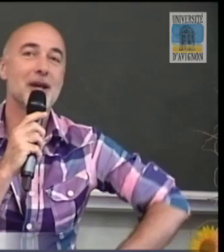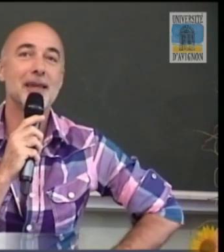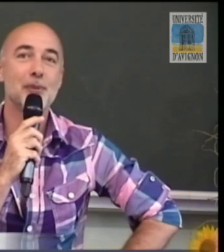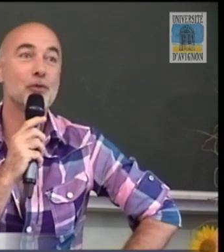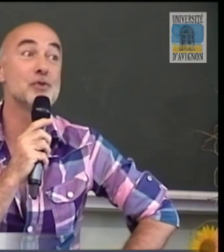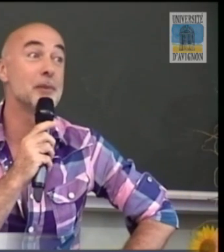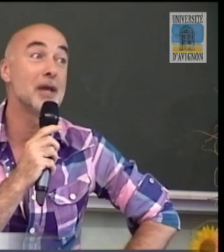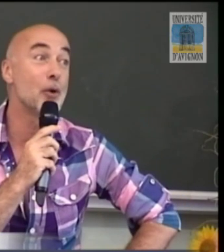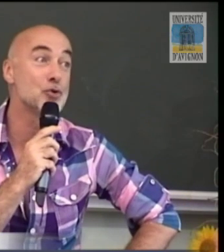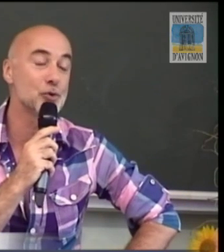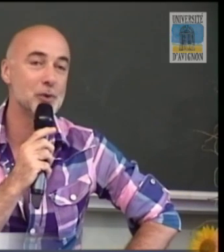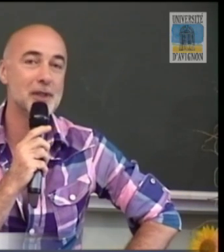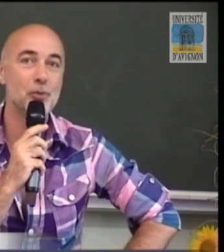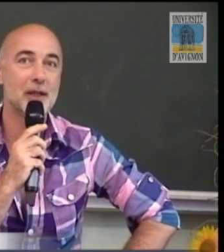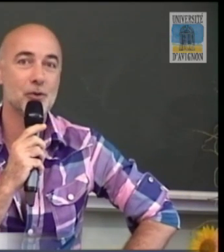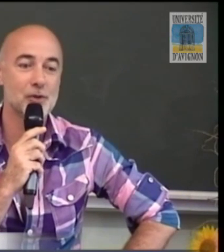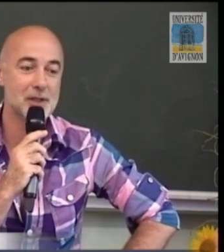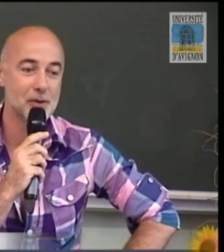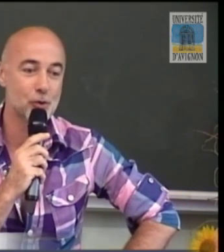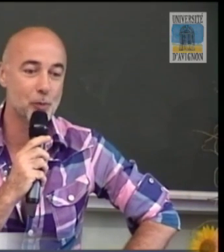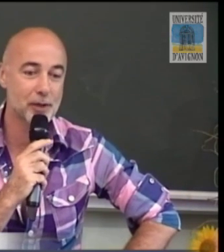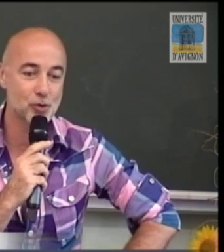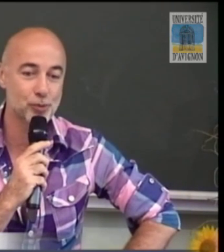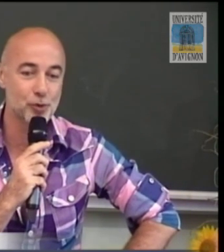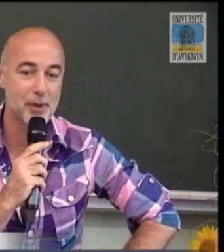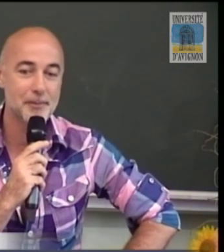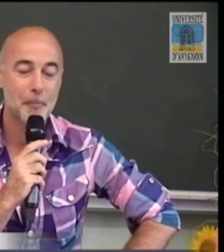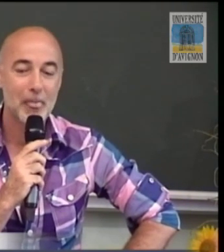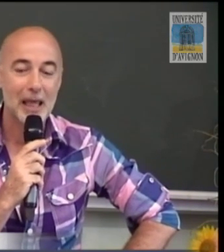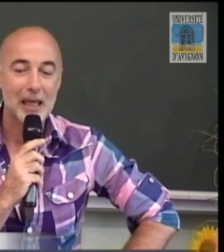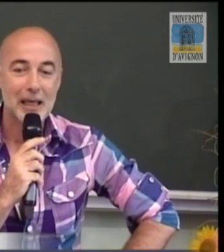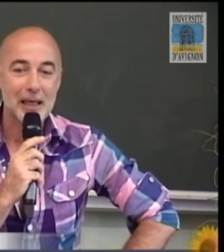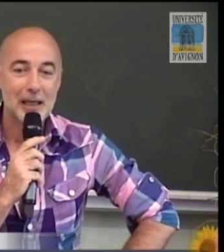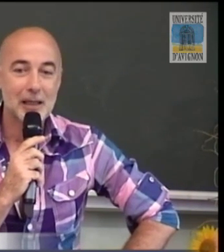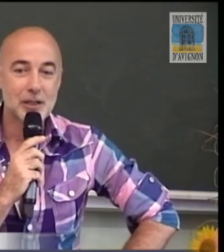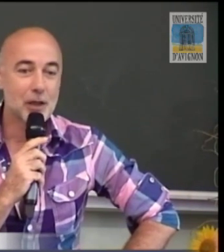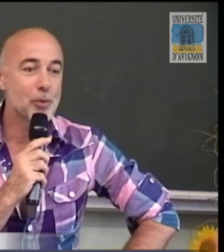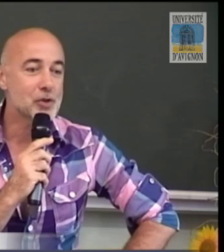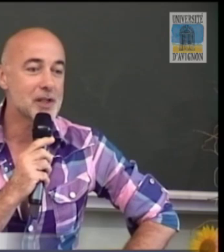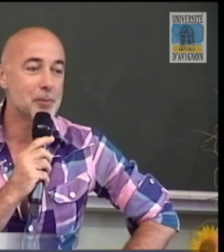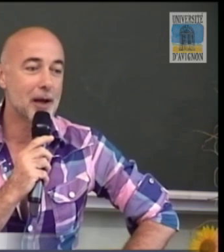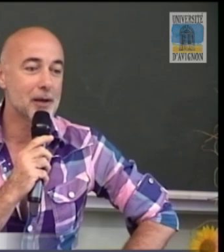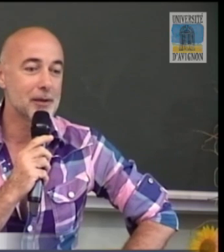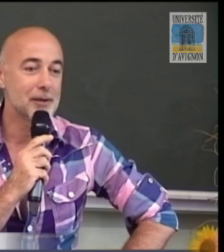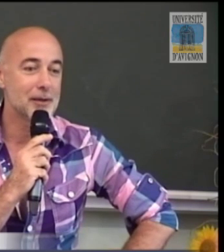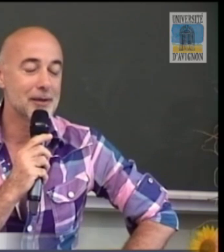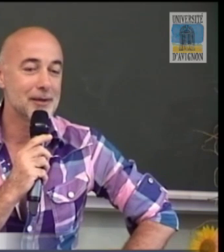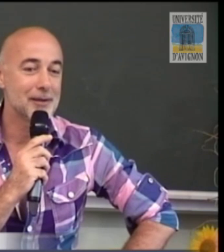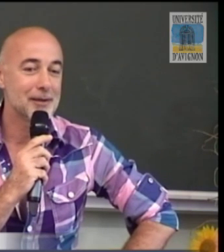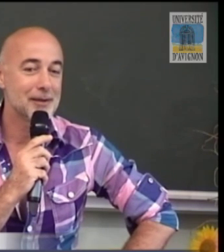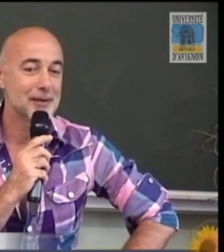marche arrière pour vous amener à aujourd'hui et peut-être aussi que nous partions pour demain. J'ai commencé par